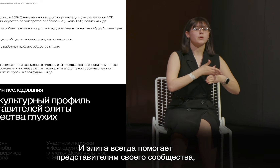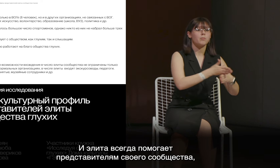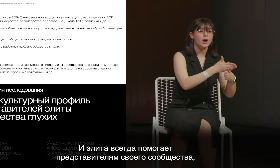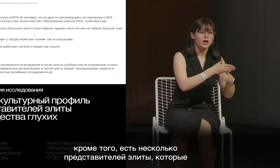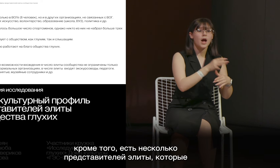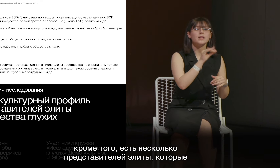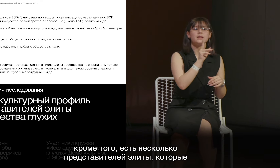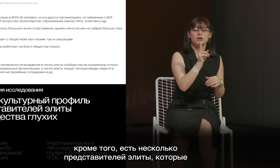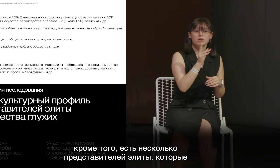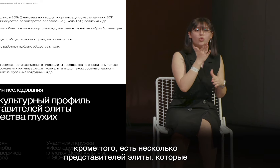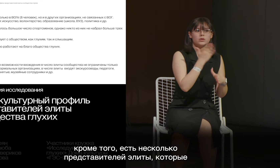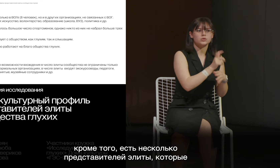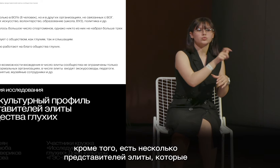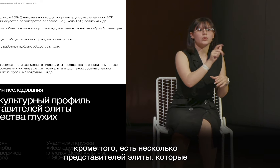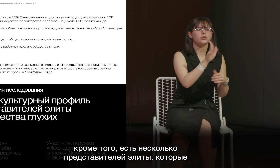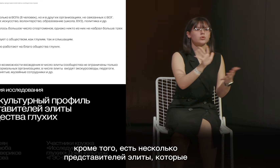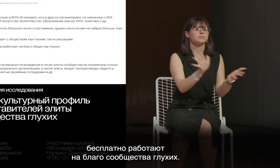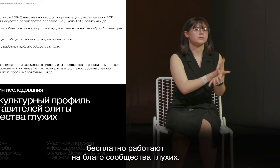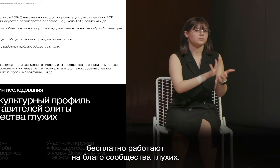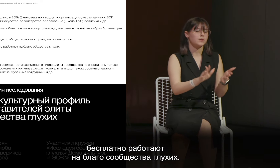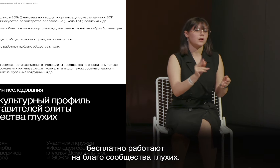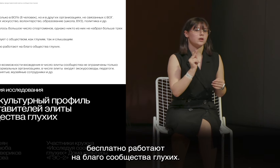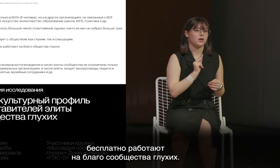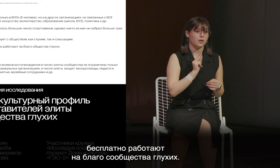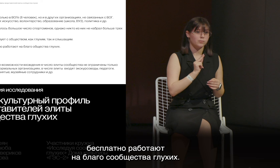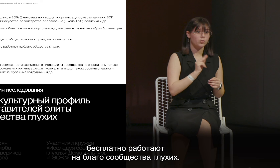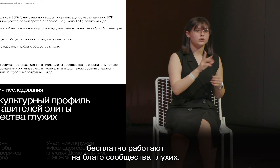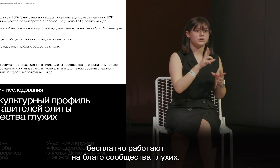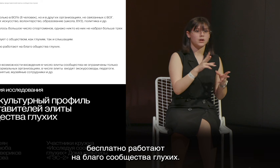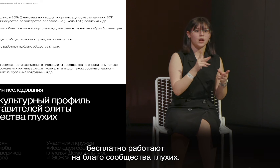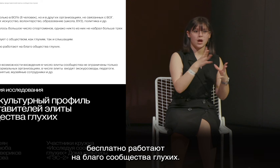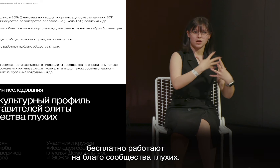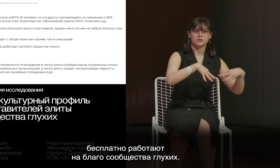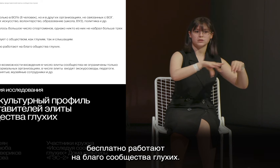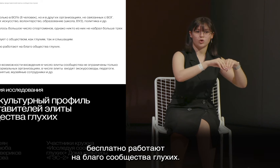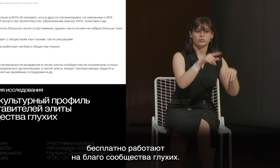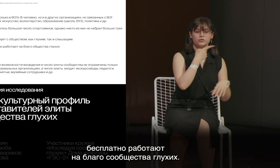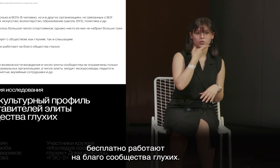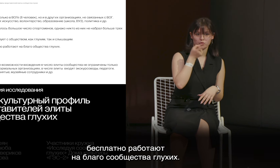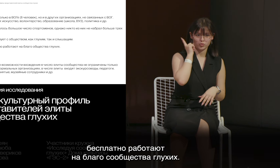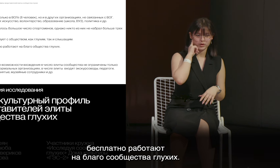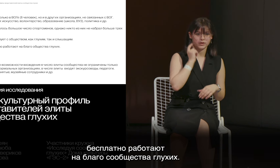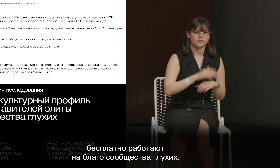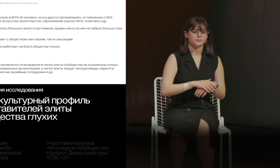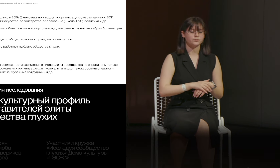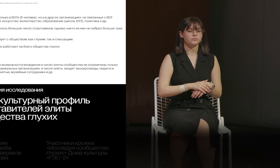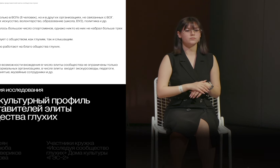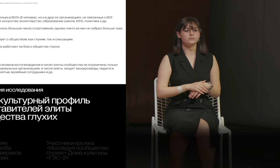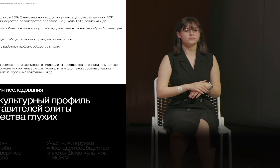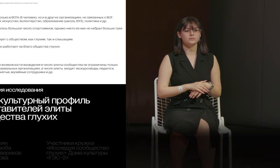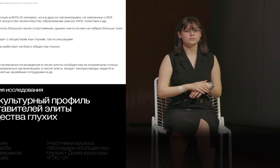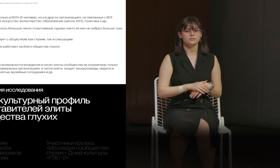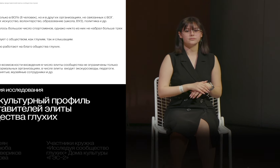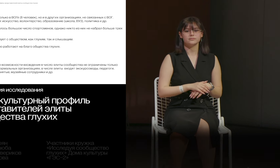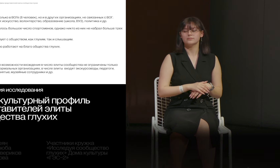всегда помогает представителям своего сообщества и работает, как правило, альтруистично,